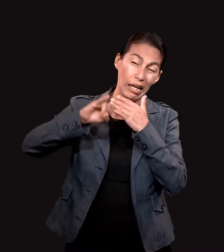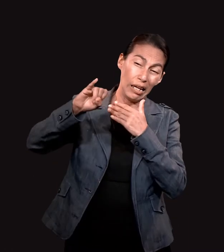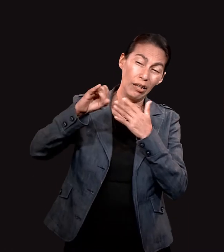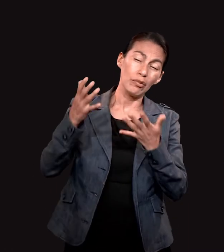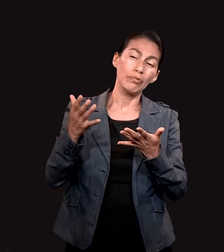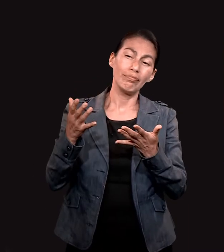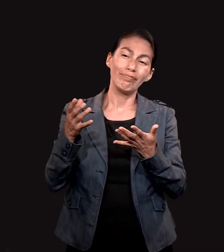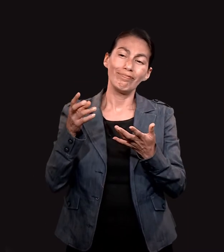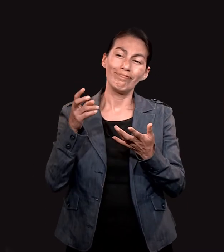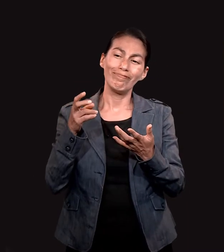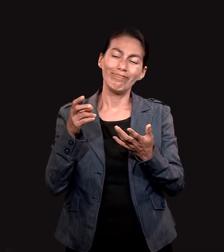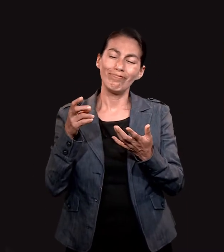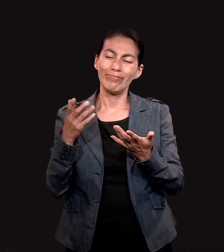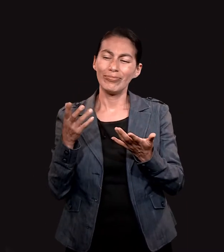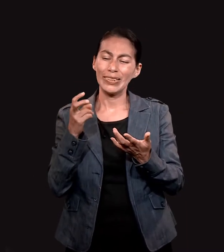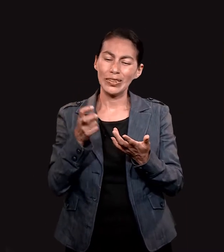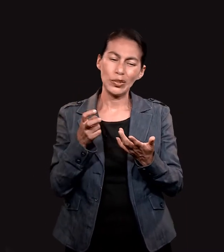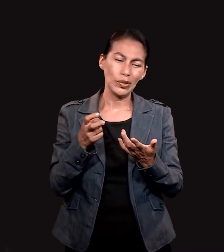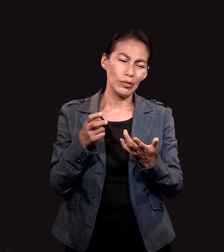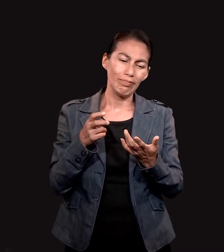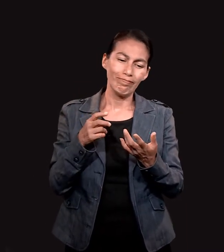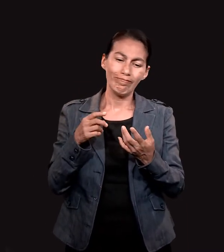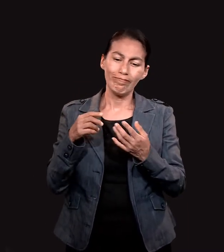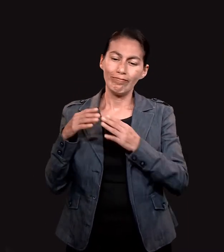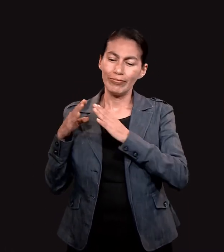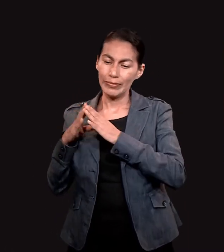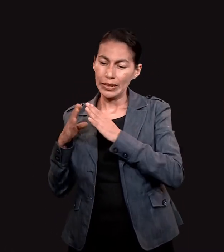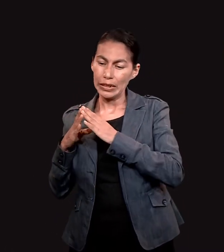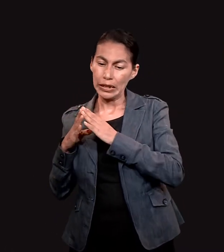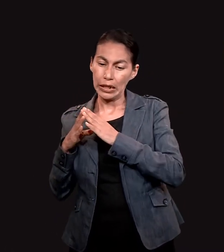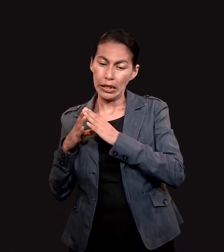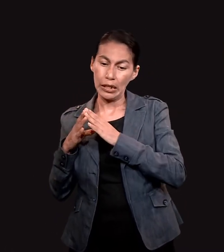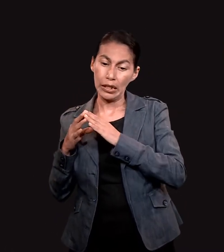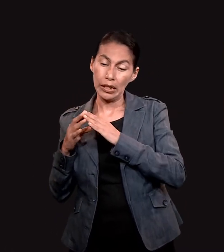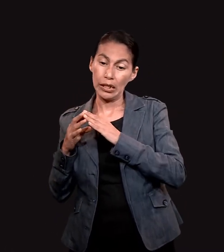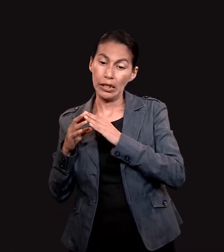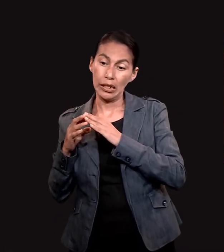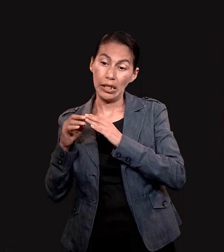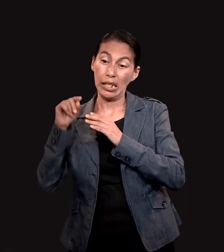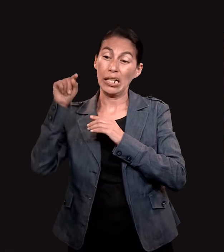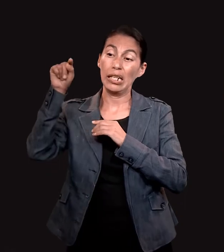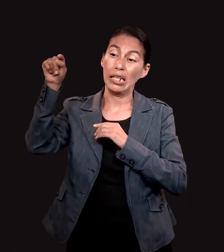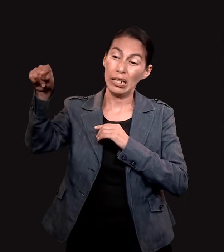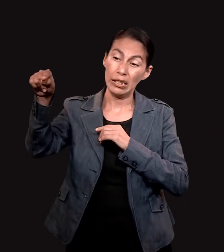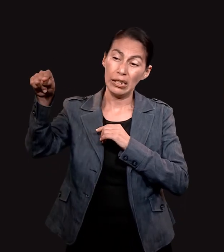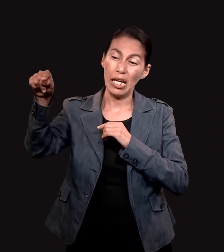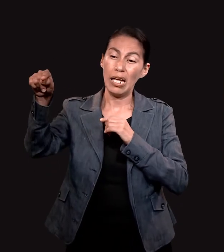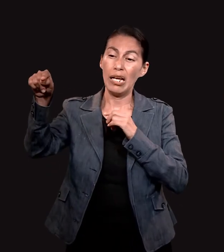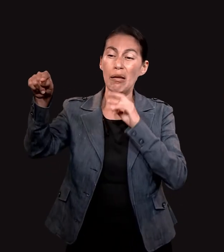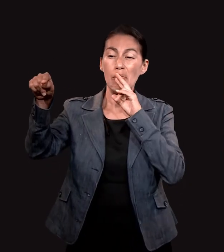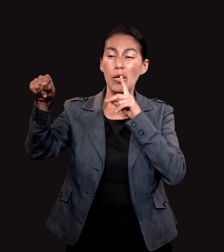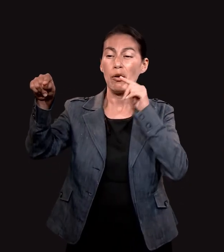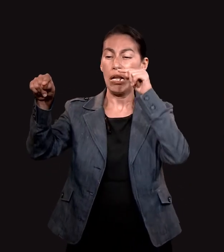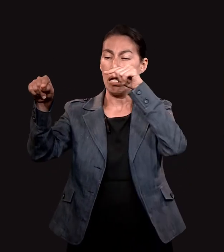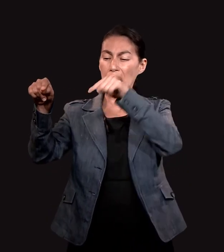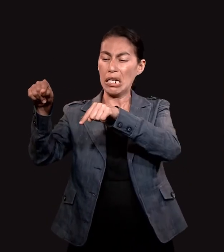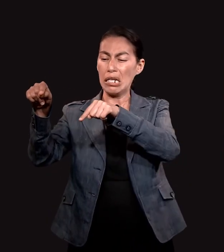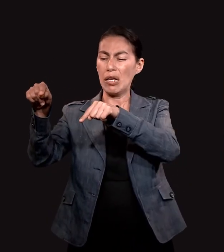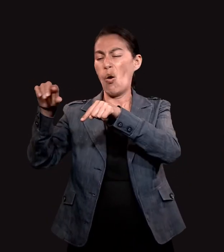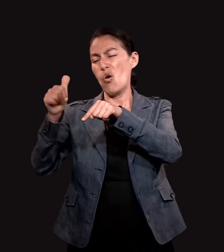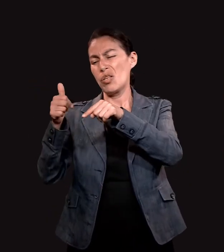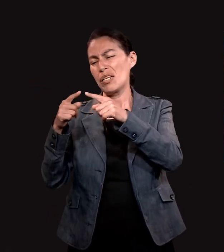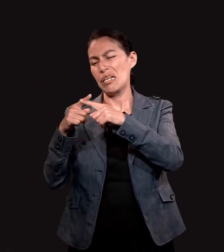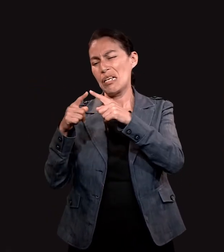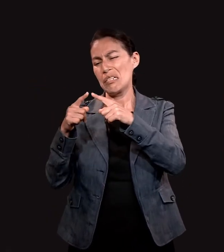Por razones de la distancia, nosotros tuvimos que cambiarnos a otra iglesia que nos quedaba un poco más cerca. Entonces, mi esposo